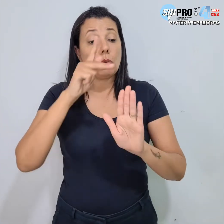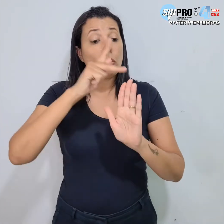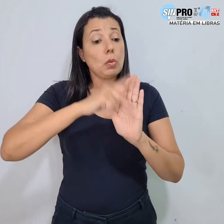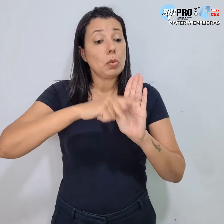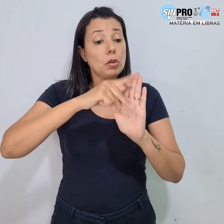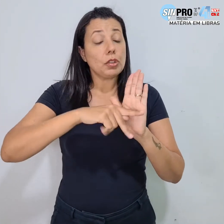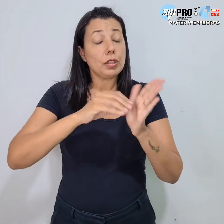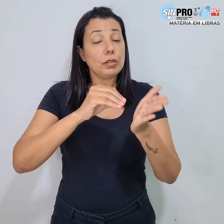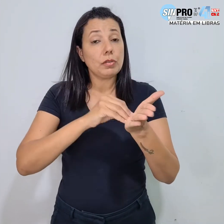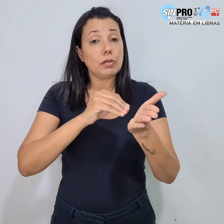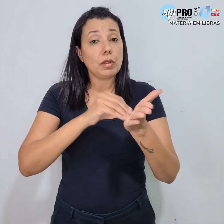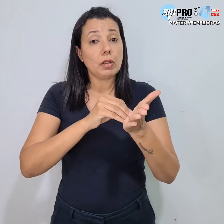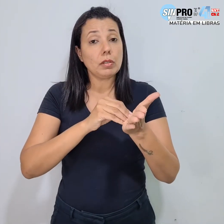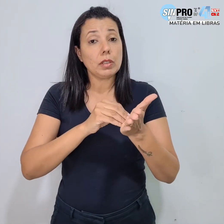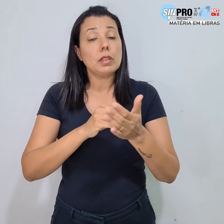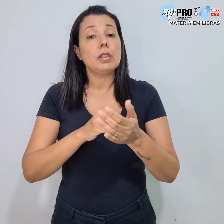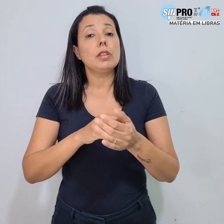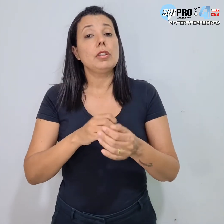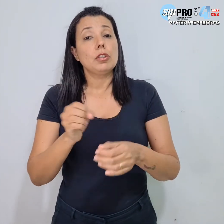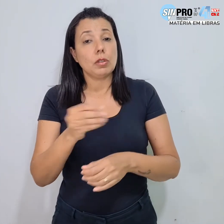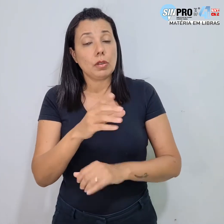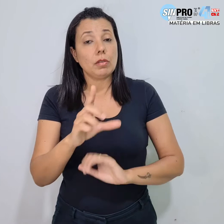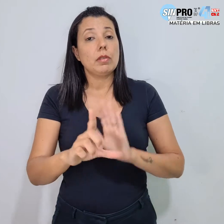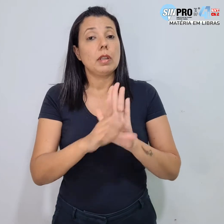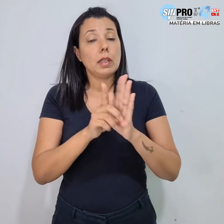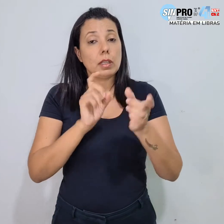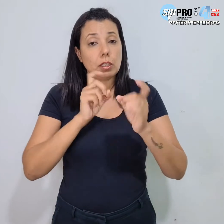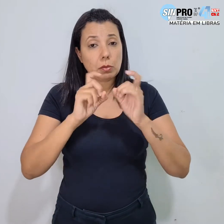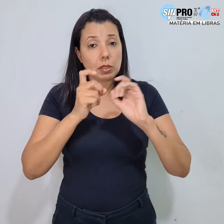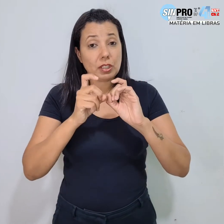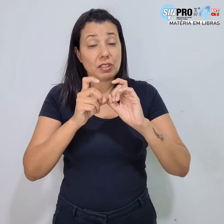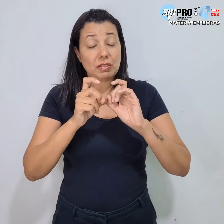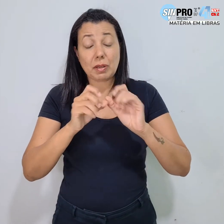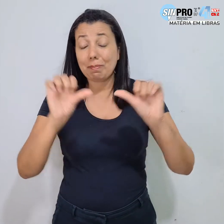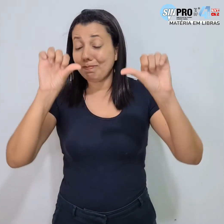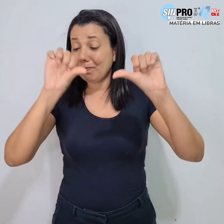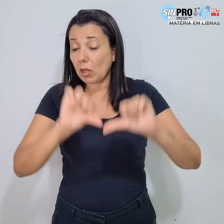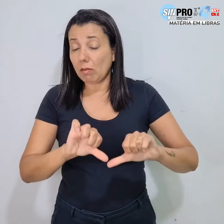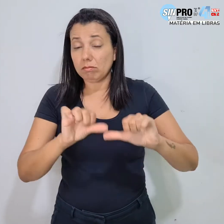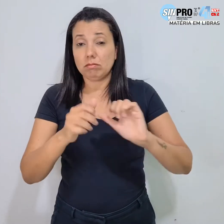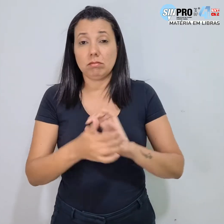O projeto inconsequente de reforma administrativa vai além.